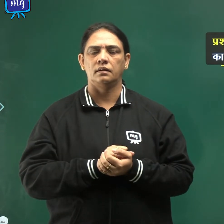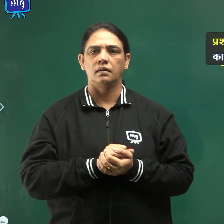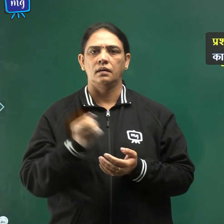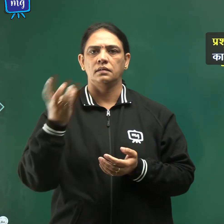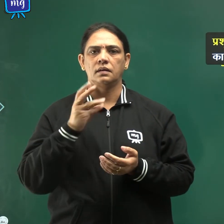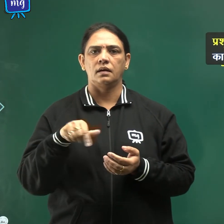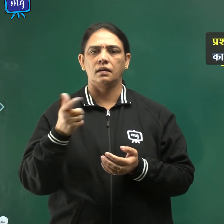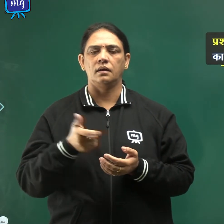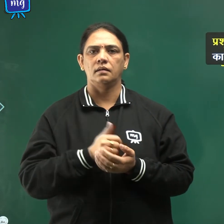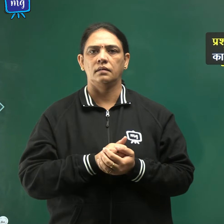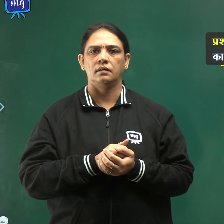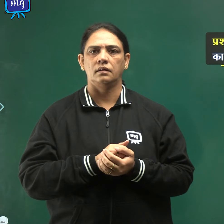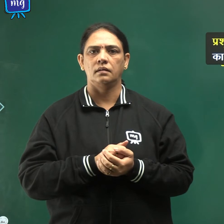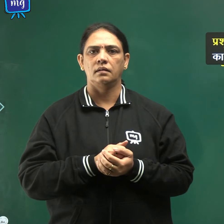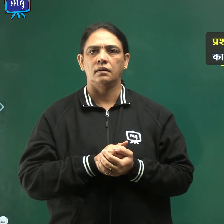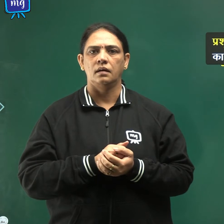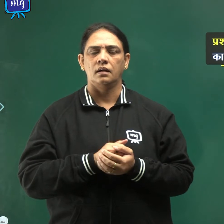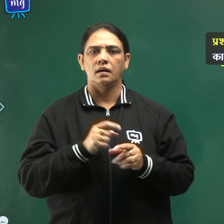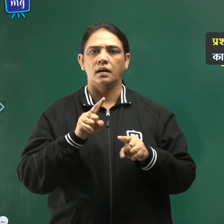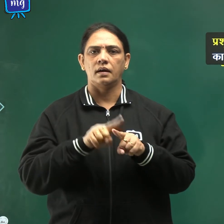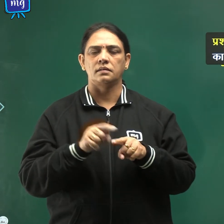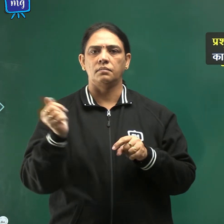बंटन का समांतर माध्य